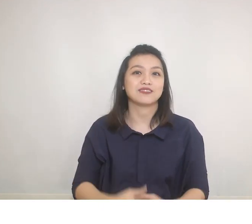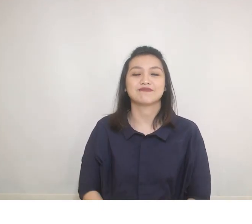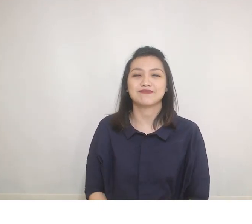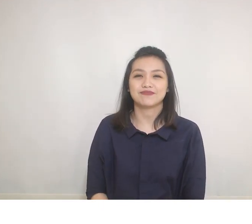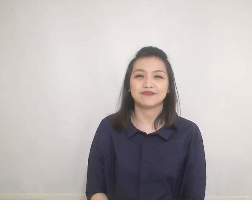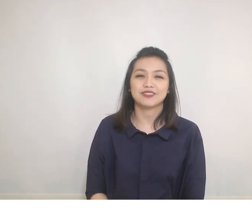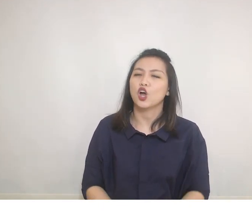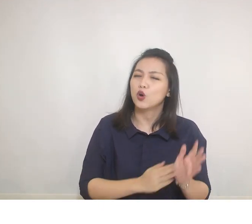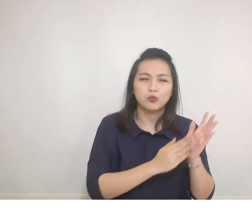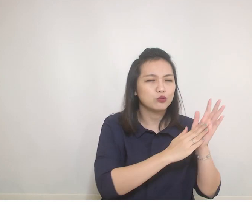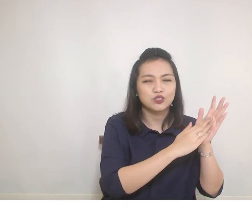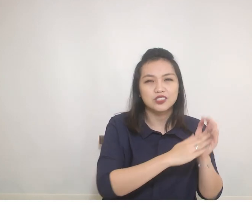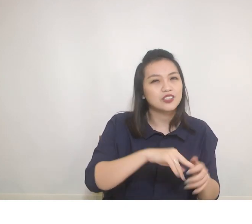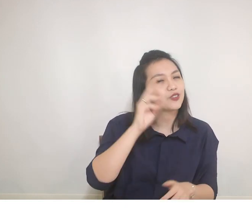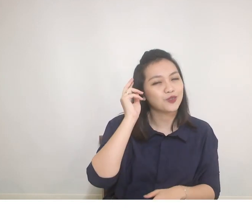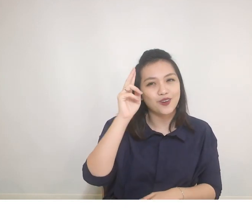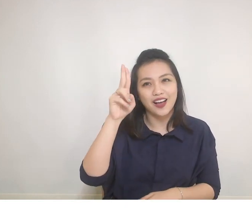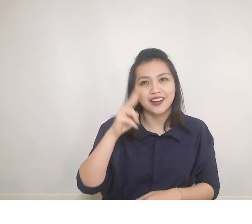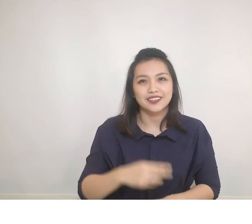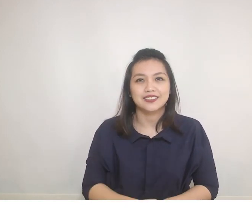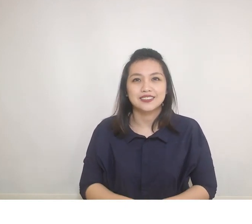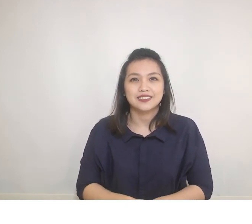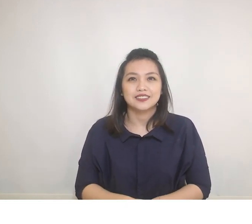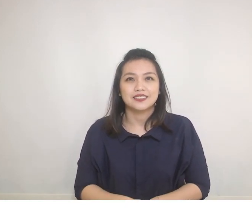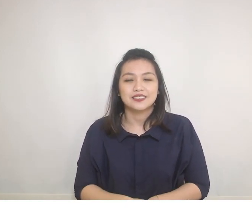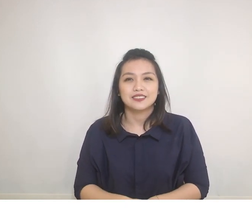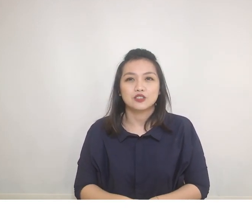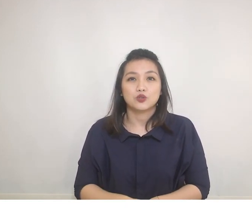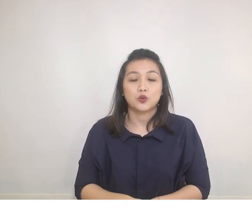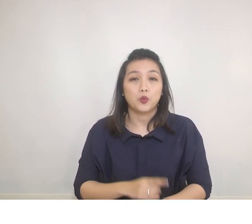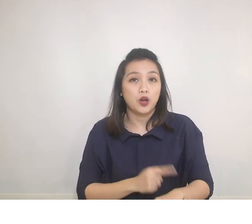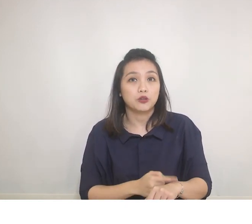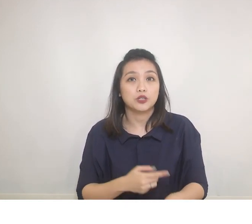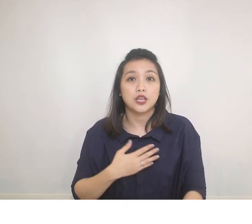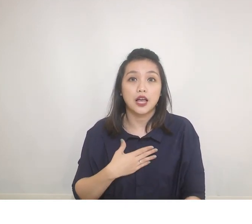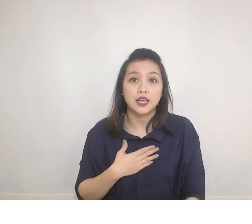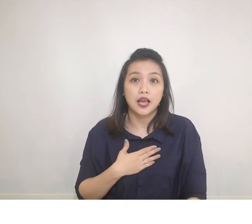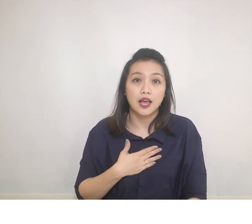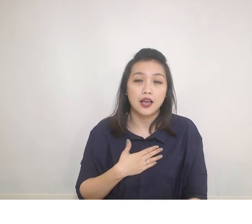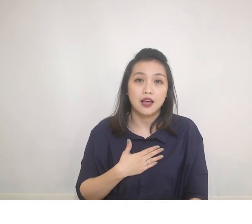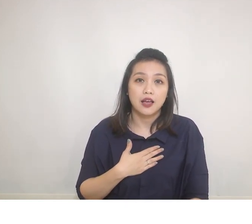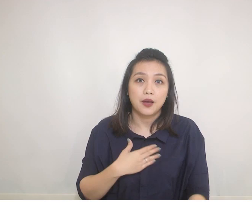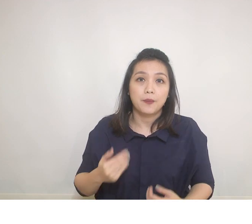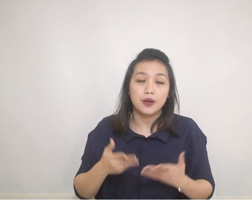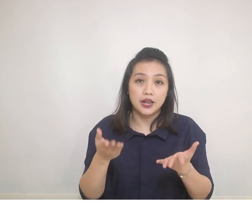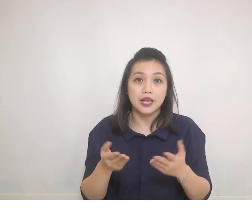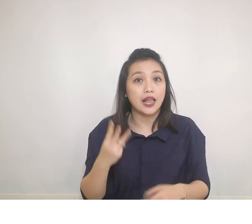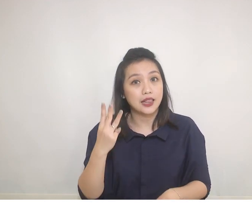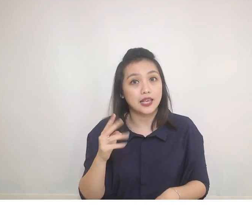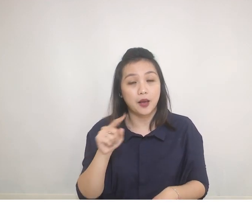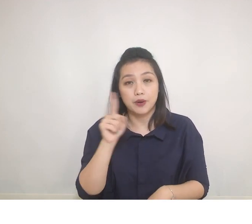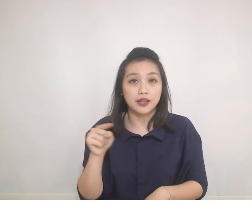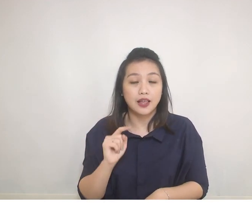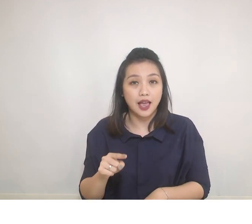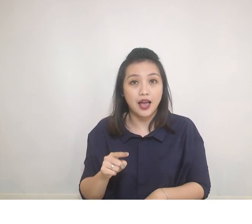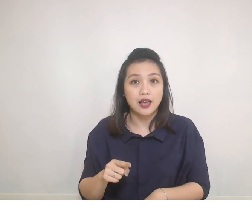ini, kami ini pada saat kami diskusi itu kami betul-betul juga